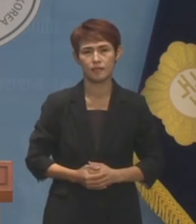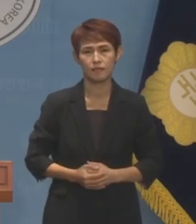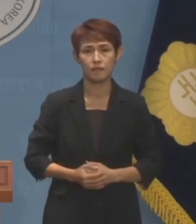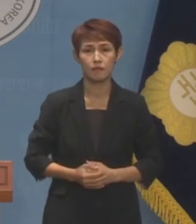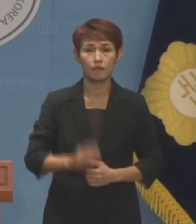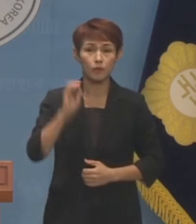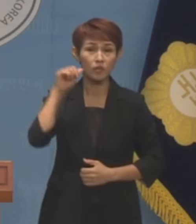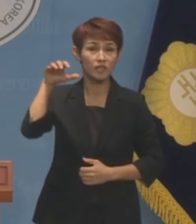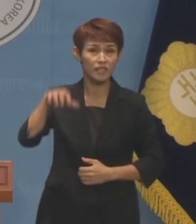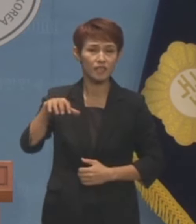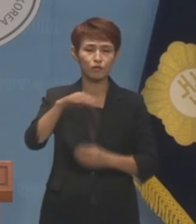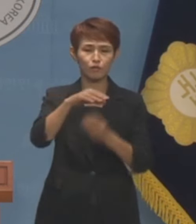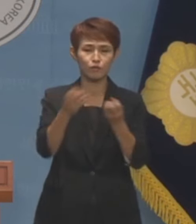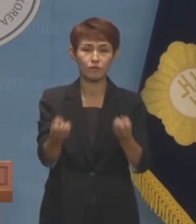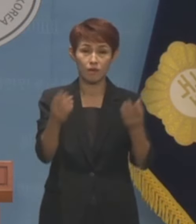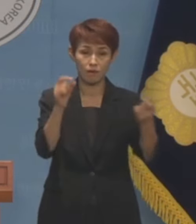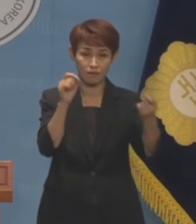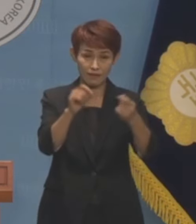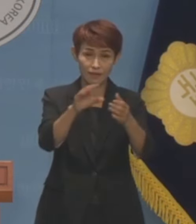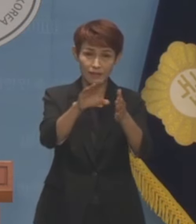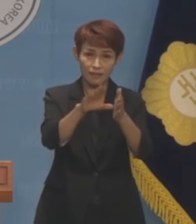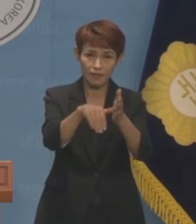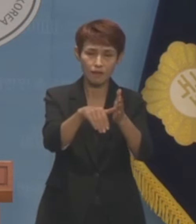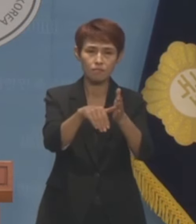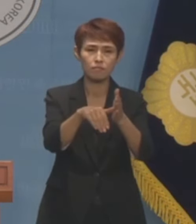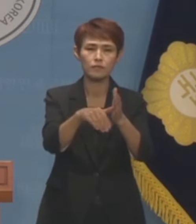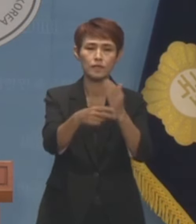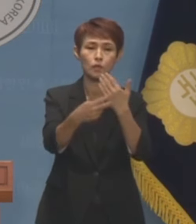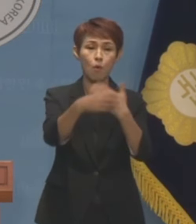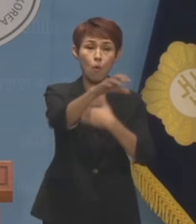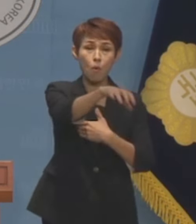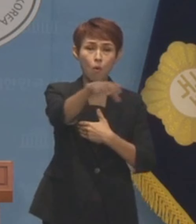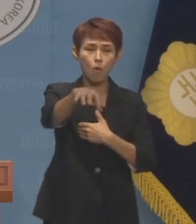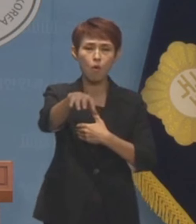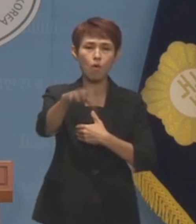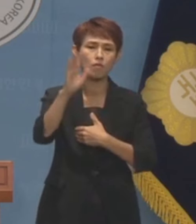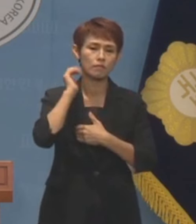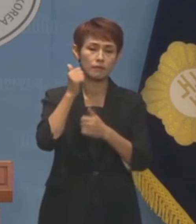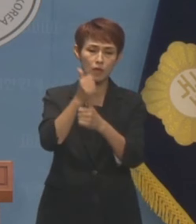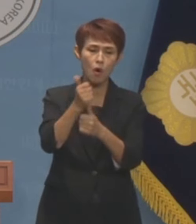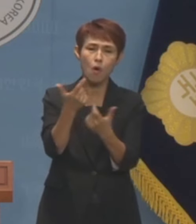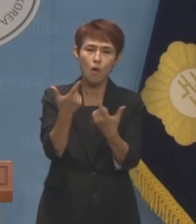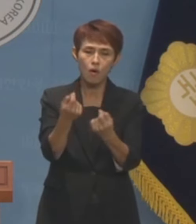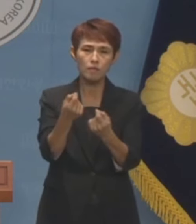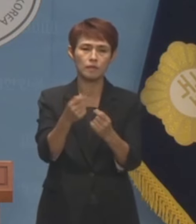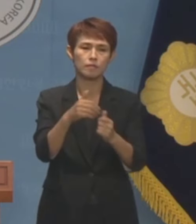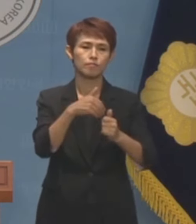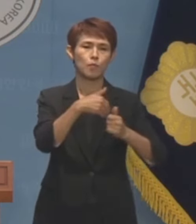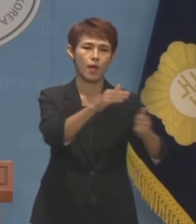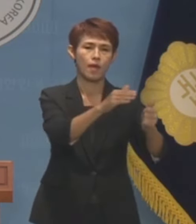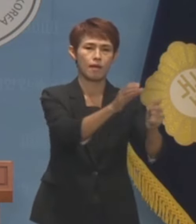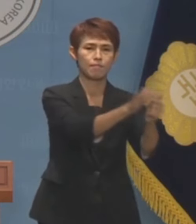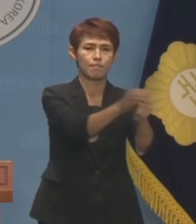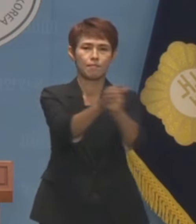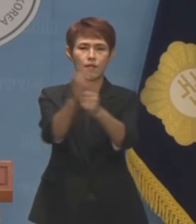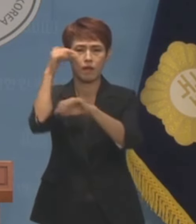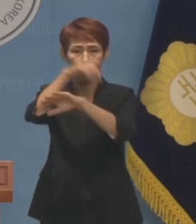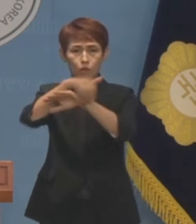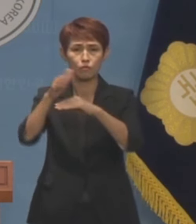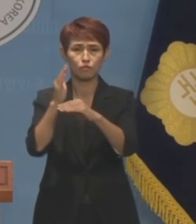대통령실이 추석 연휴를 앞두고 권역 응급 의료 센터에 비서관급 참모들을 배치하는 것을 검토